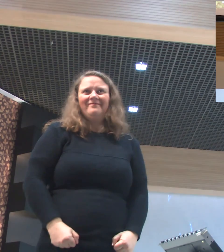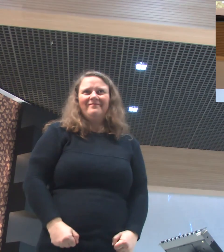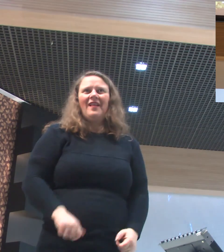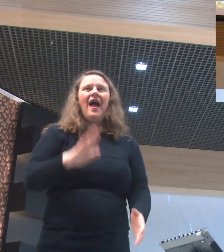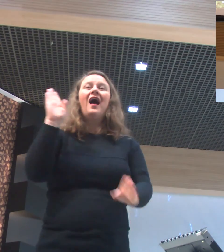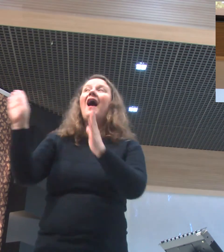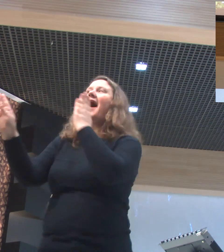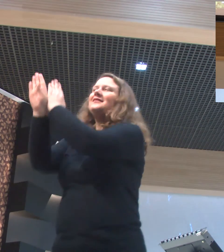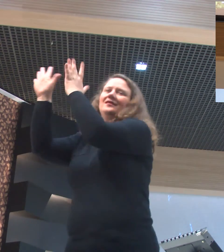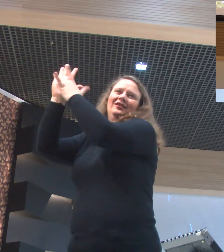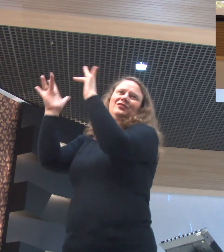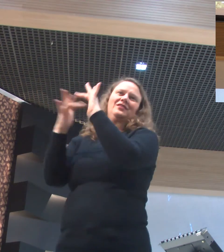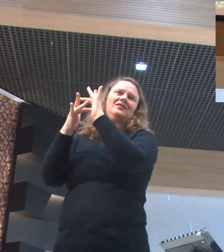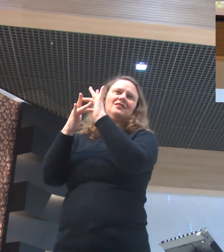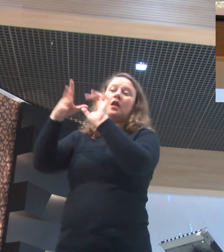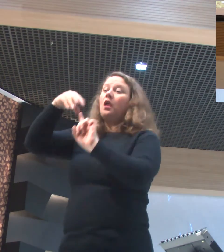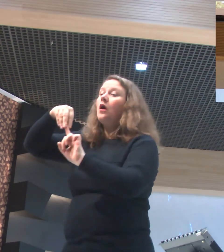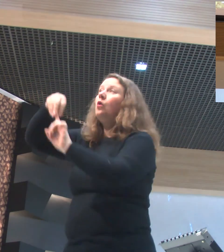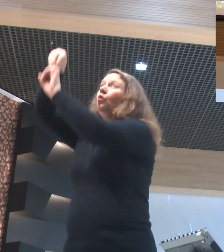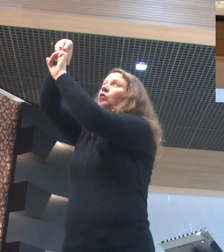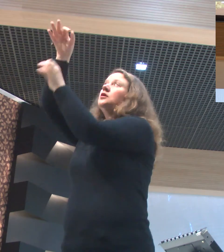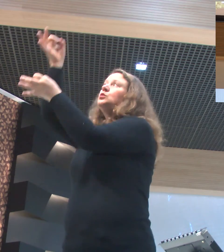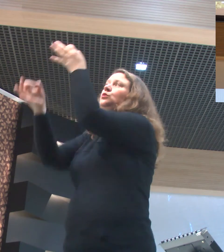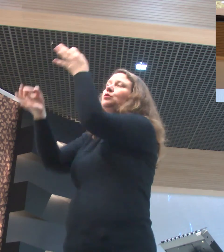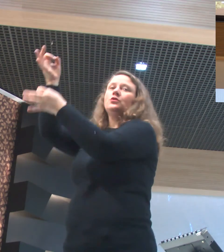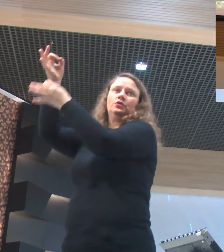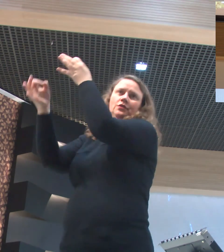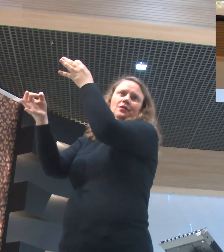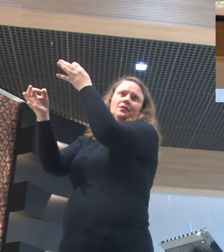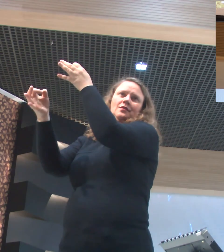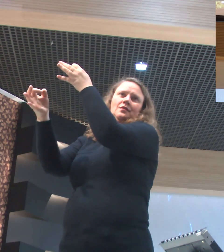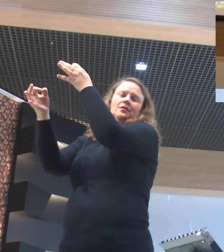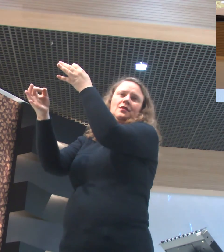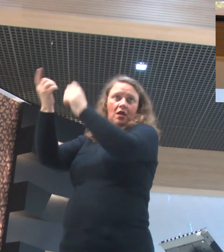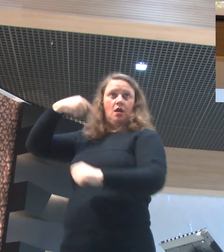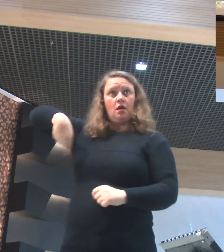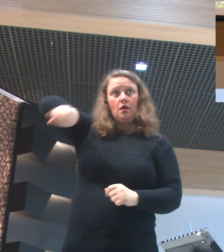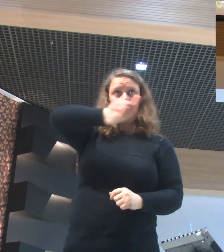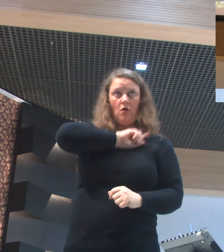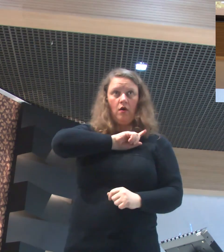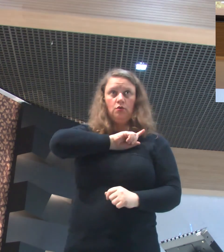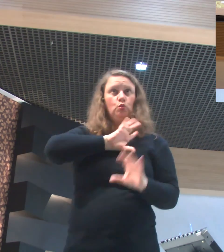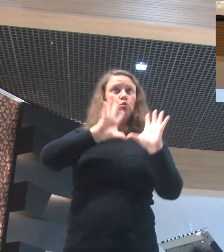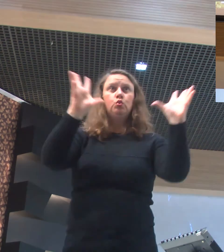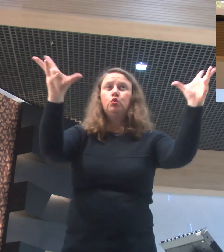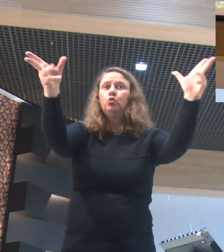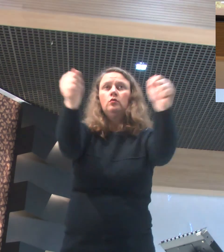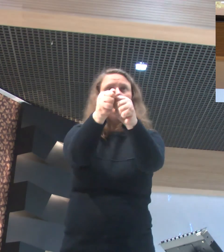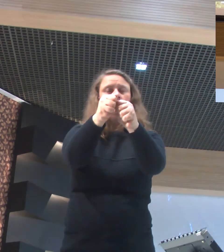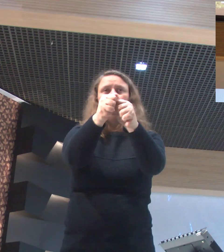Essa é a única justiça que fará com que eu e você